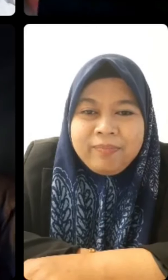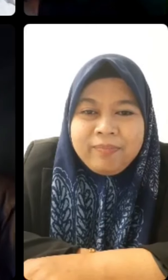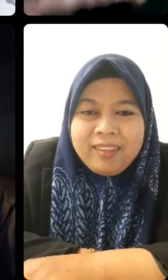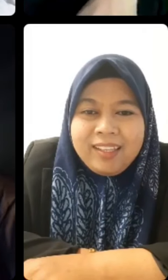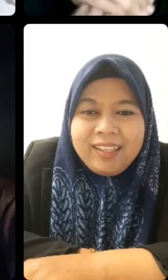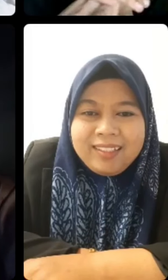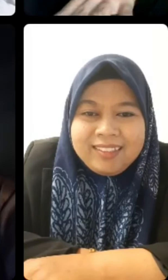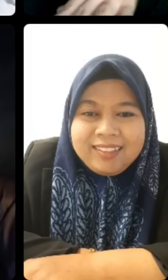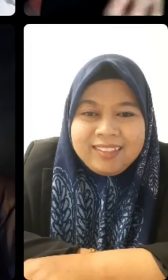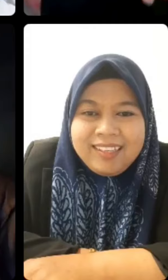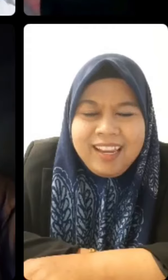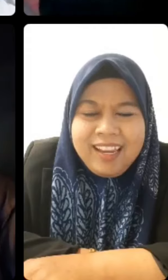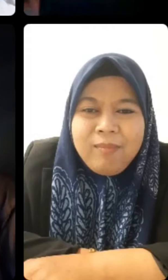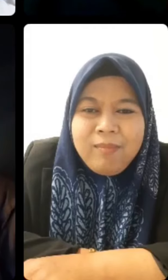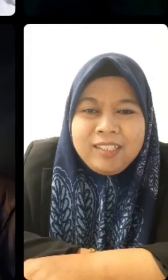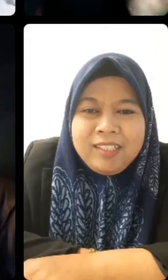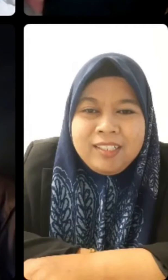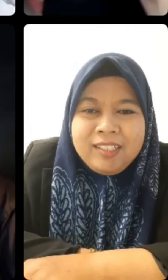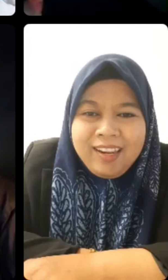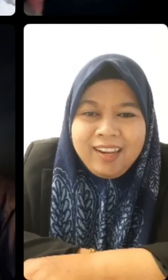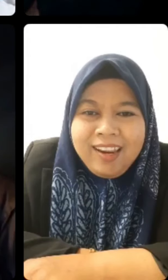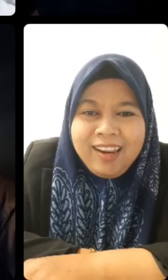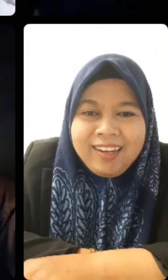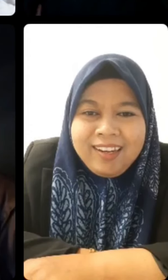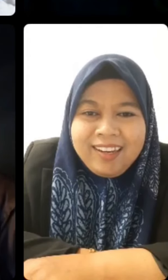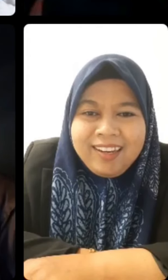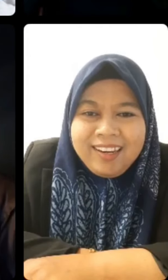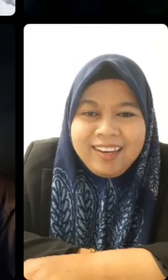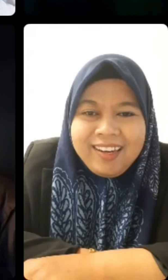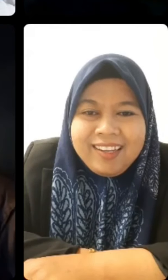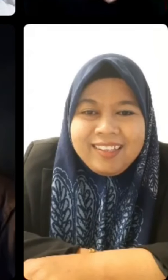Sebab kat dalam Malaysia ni